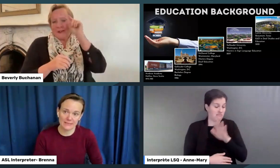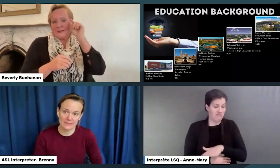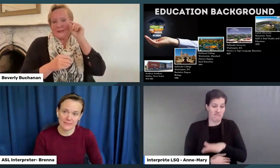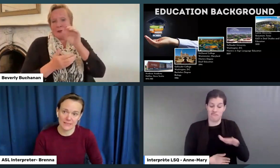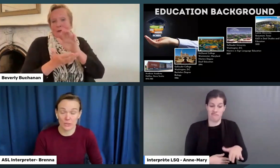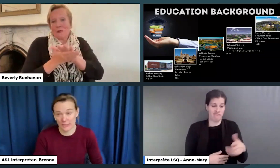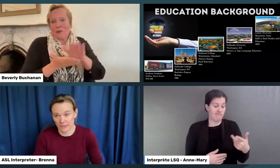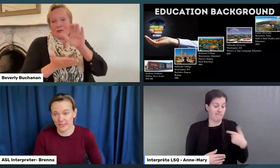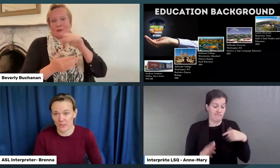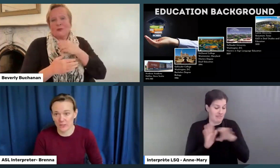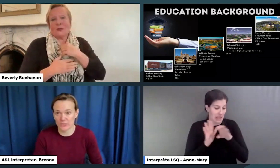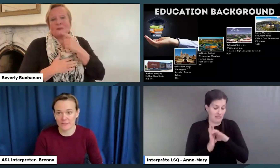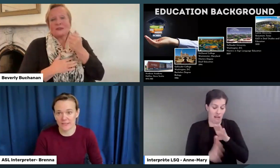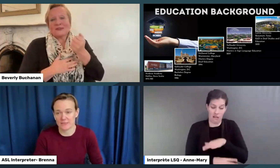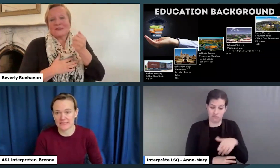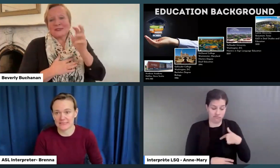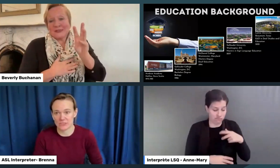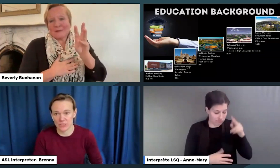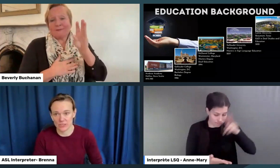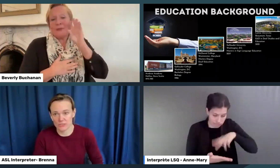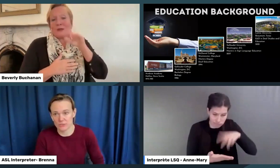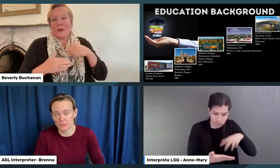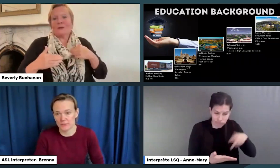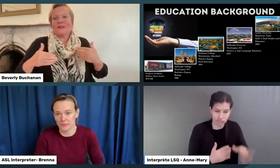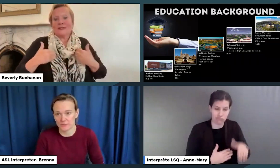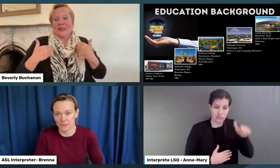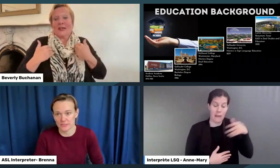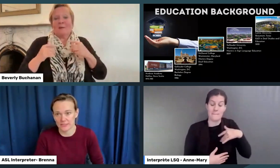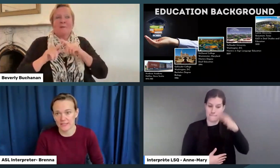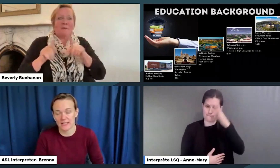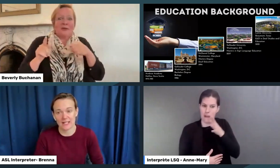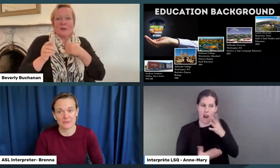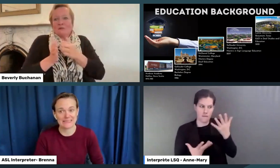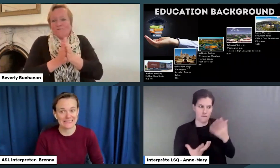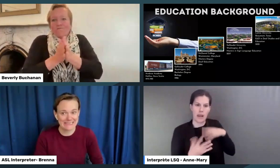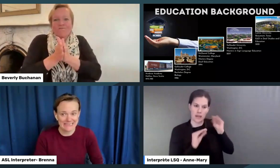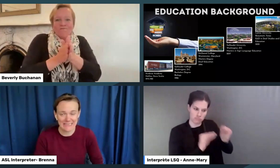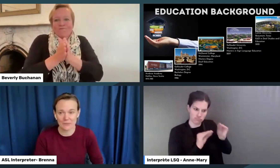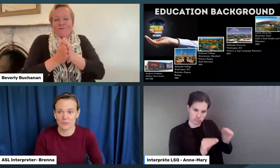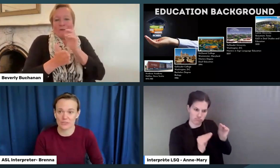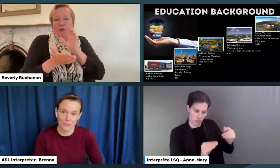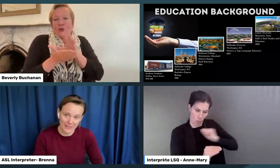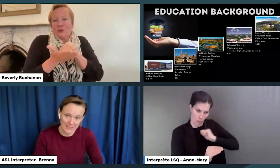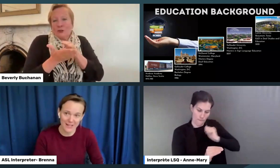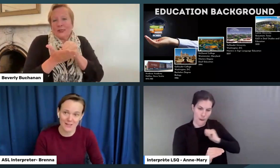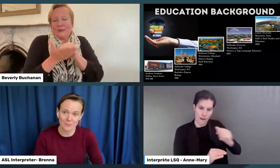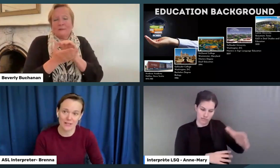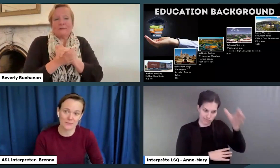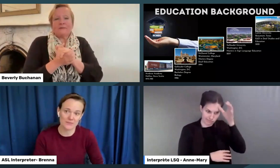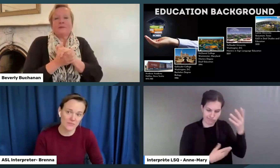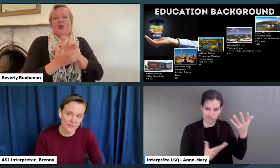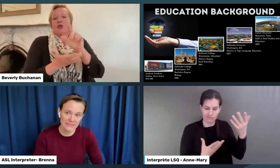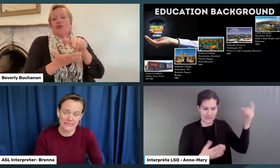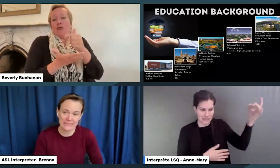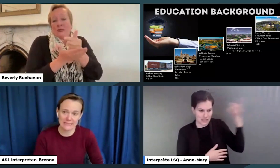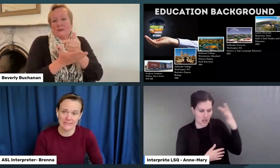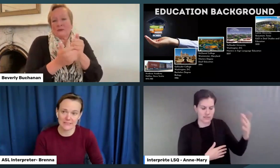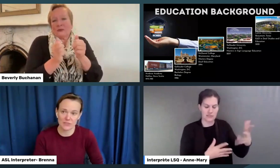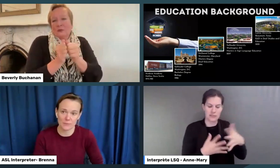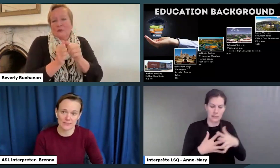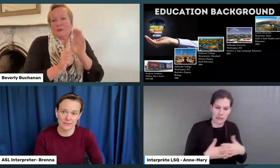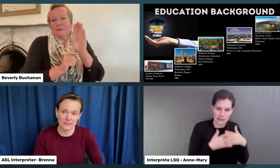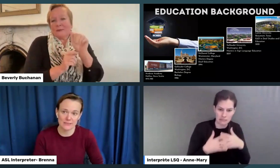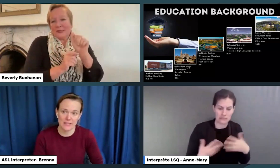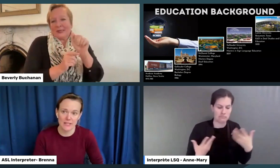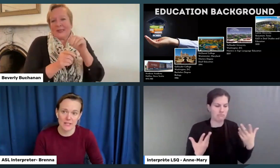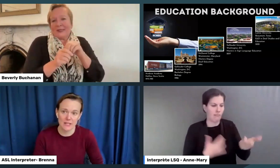Gallaudet College à l'époque. Depuis lors, c'était une université. J'avais 16 ans. C'était plutôt jeune, mais j'avais vraiment hâte de poursuivre mes